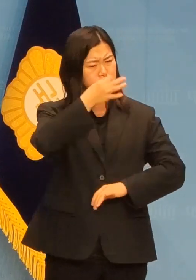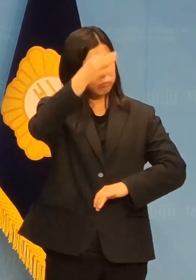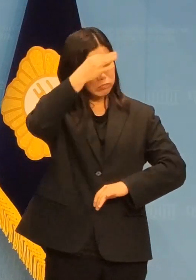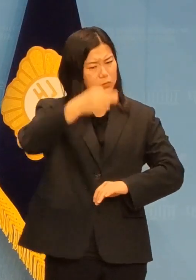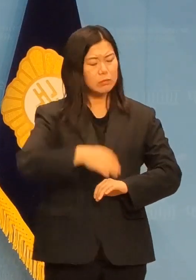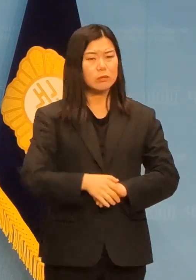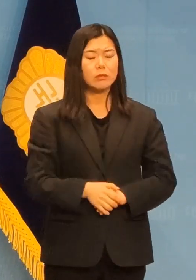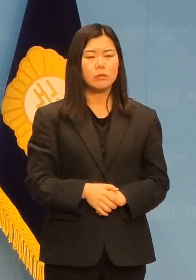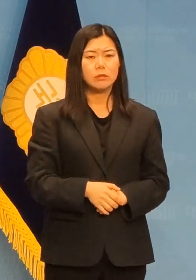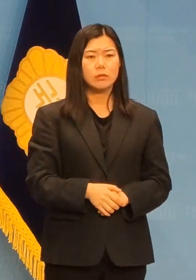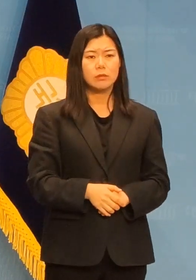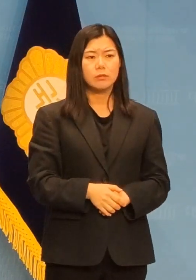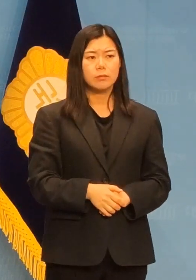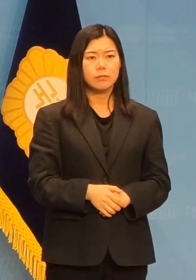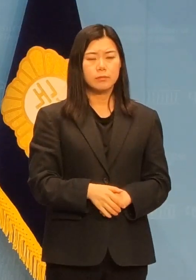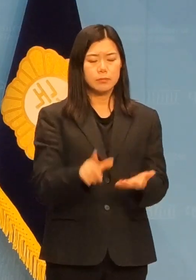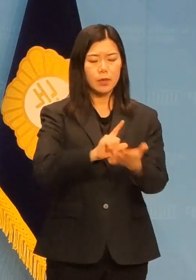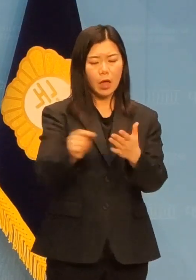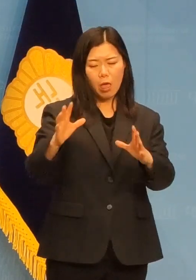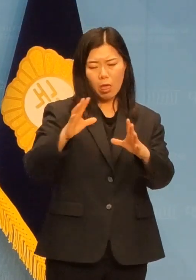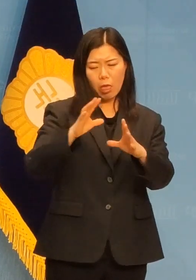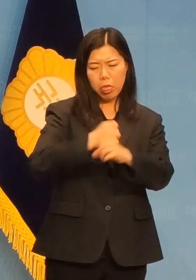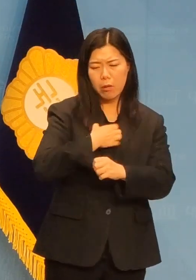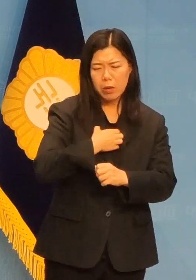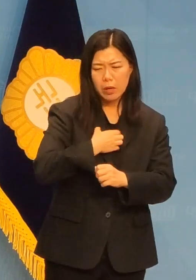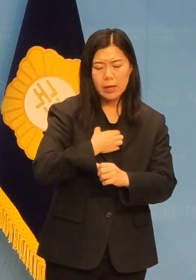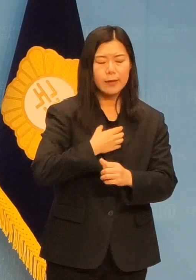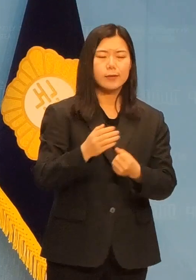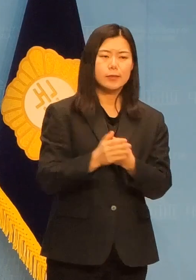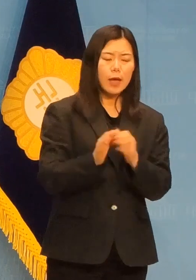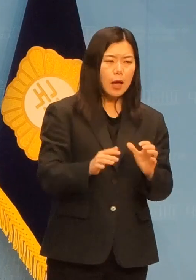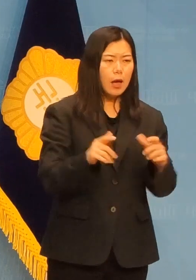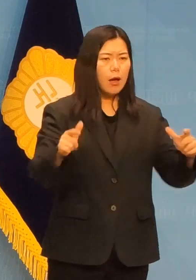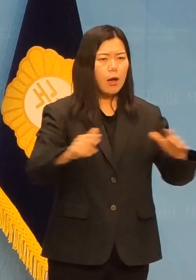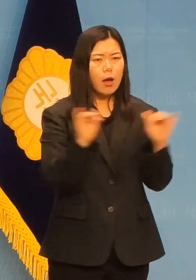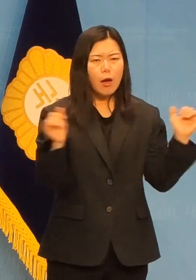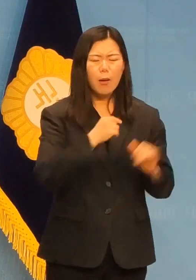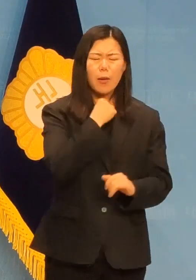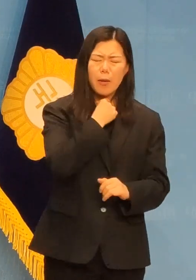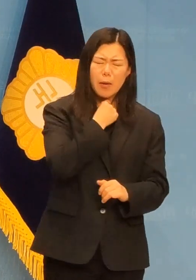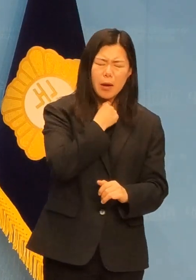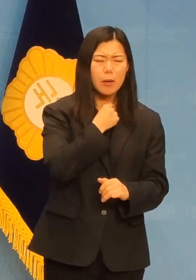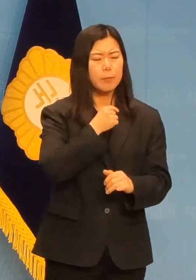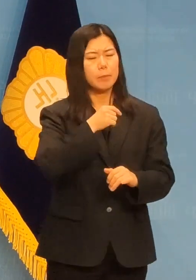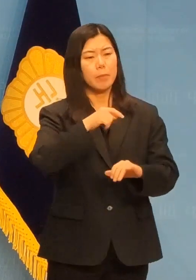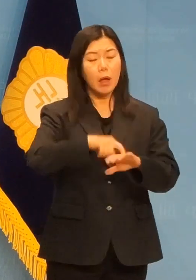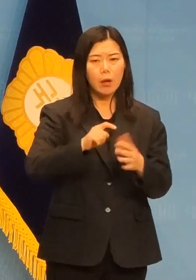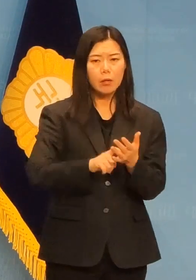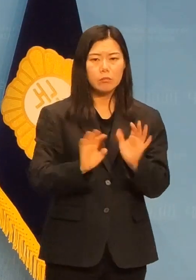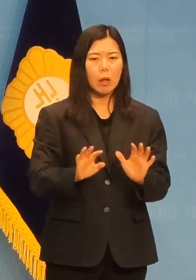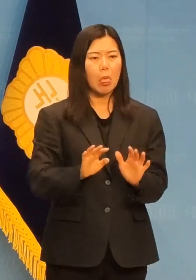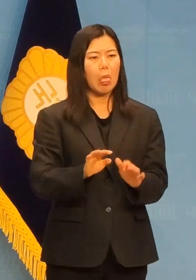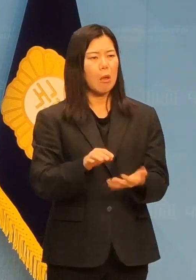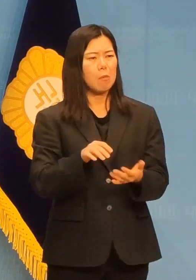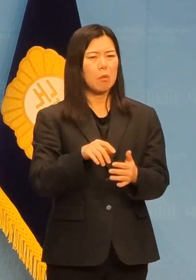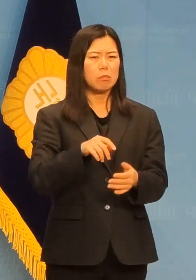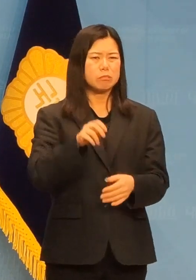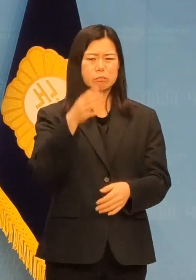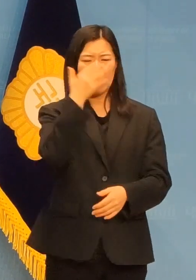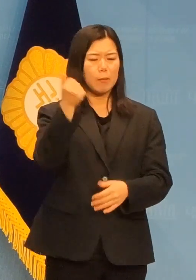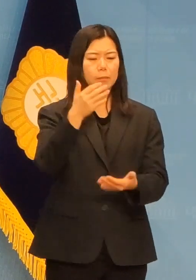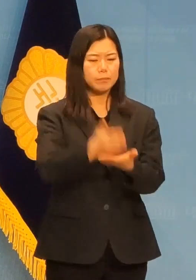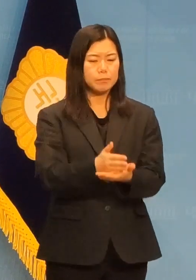모순입니다. 지방 소멸의 위기 앞에 절박한 주민들의 마음을 번갯불 운운하며 외면하지